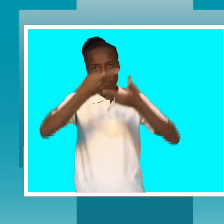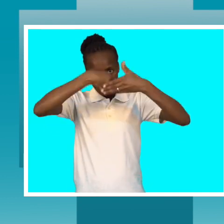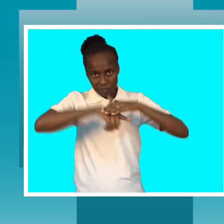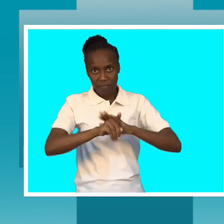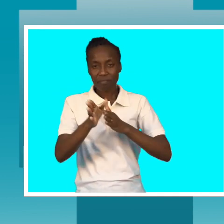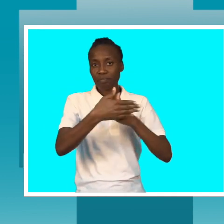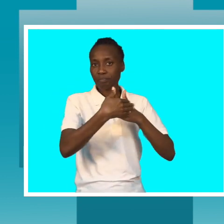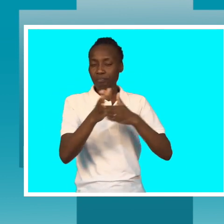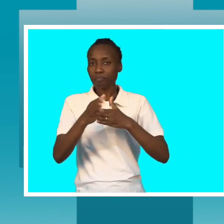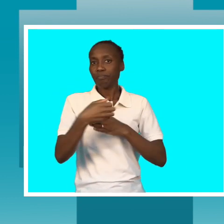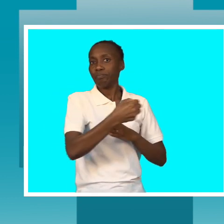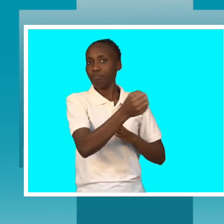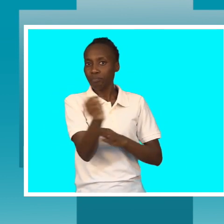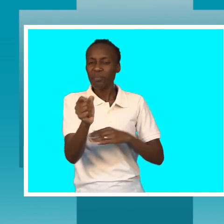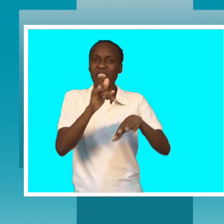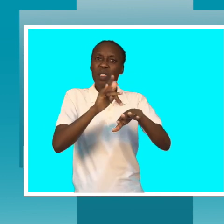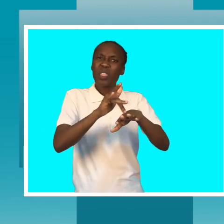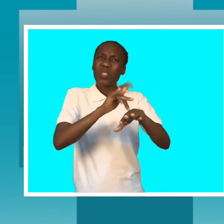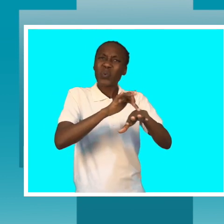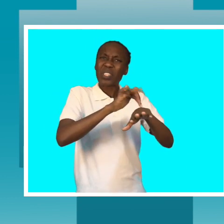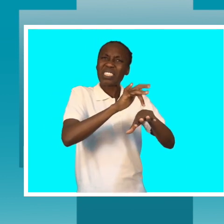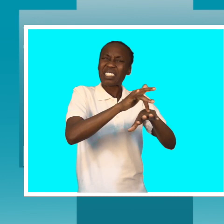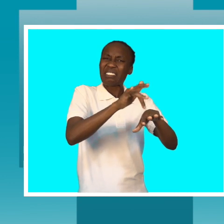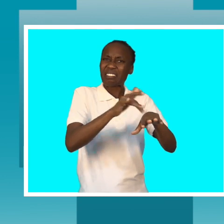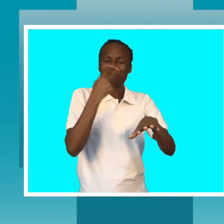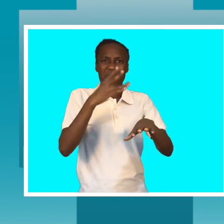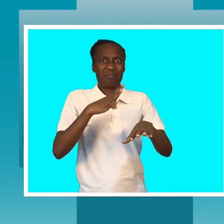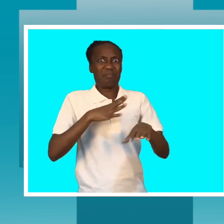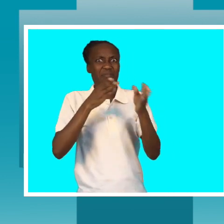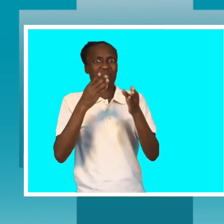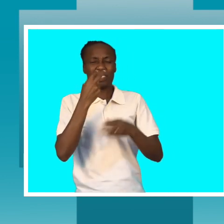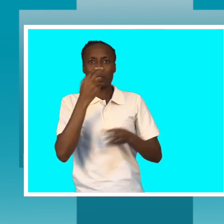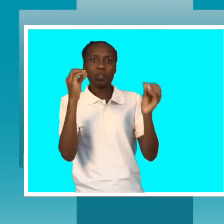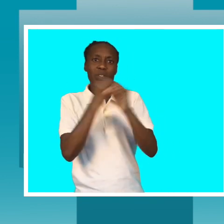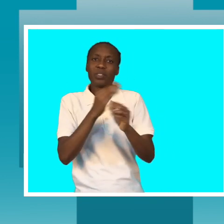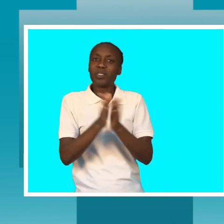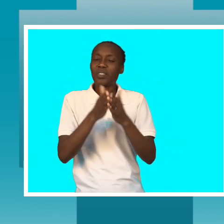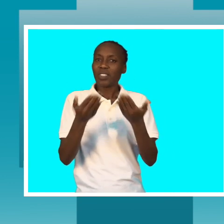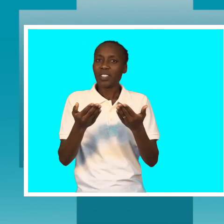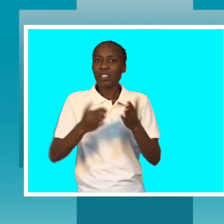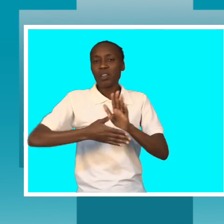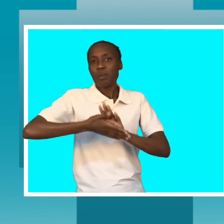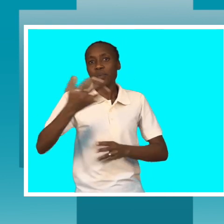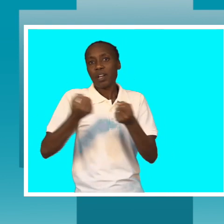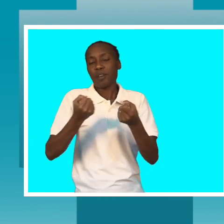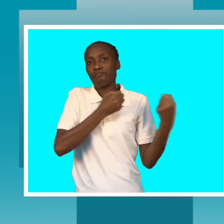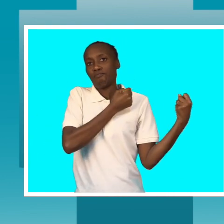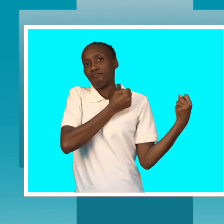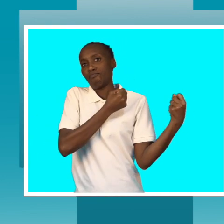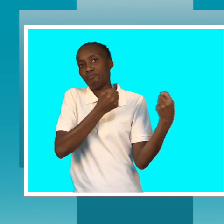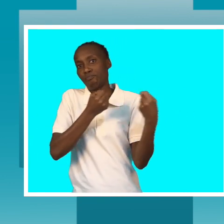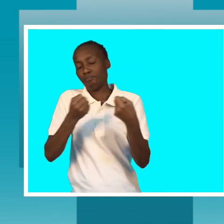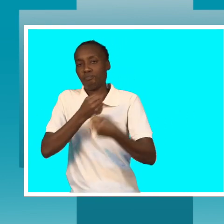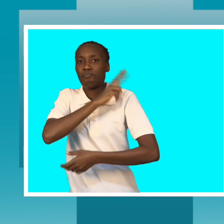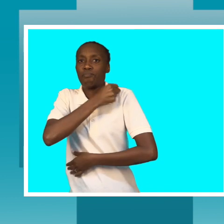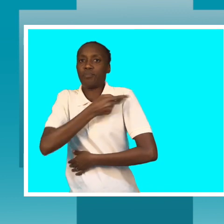os vizinhos vieram, empurraram a porta, entraram aí, foram pegando, não sei o quê, viram que para a pessoa não deixar respirar. Ainda daí buscou-se